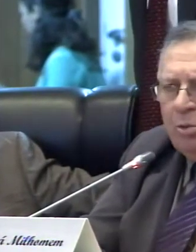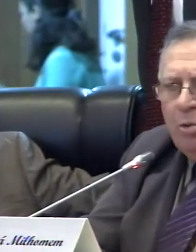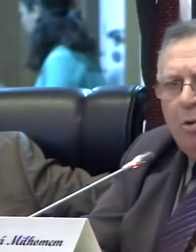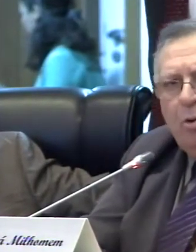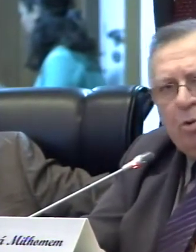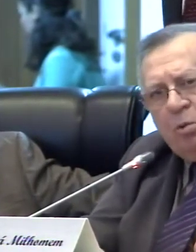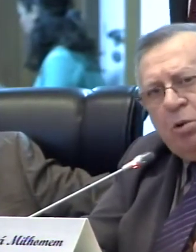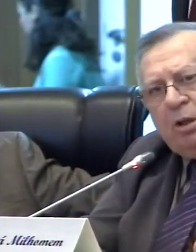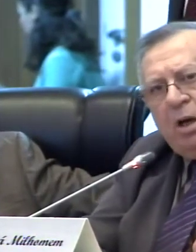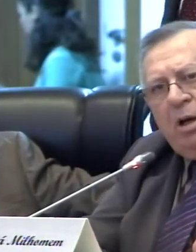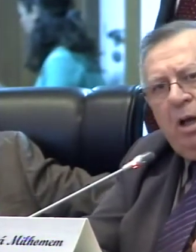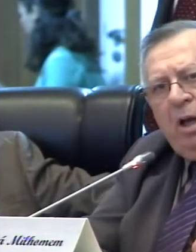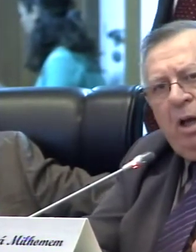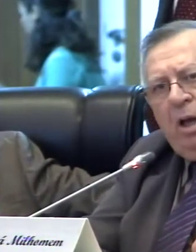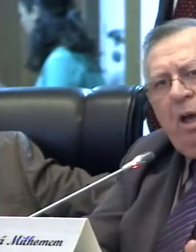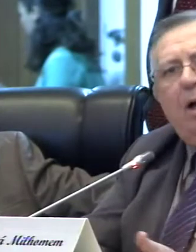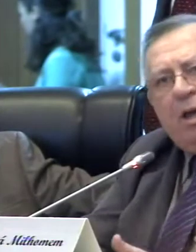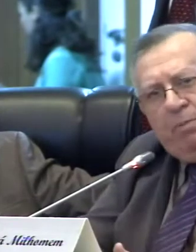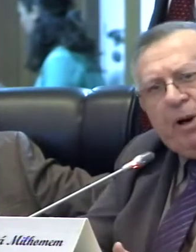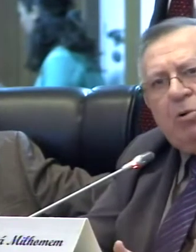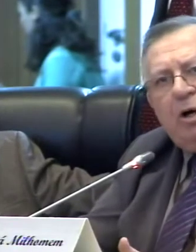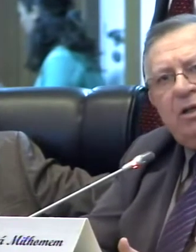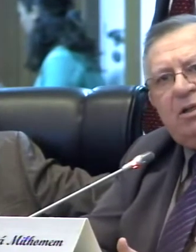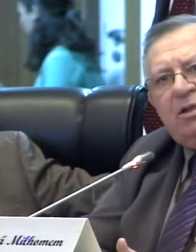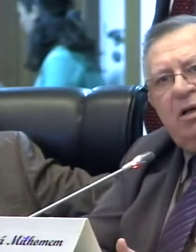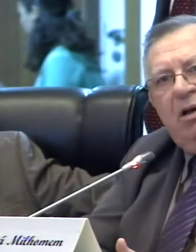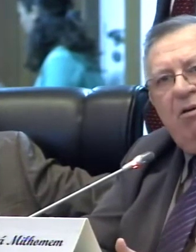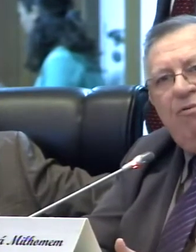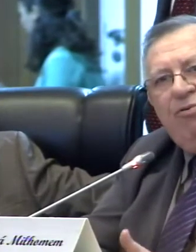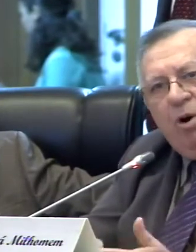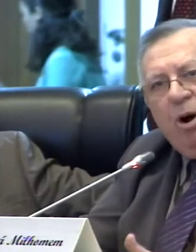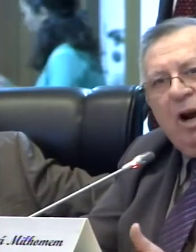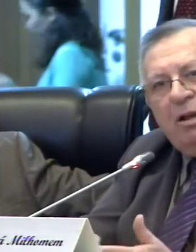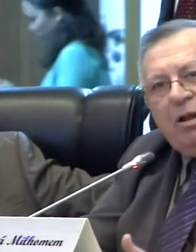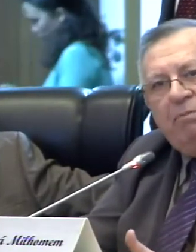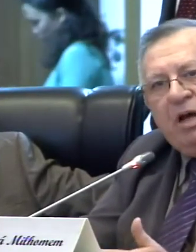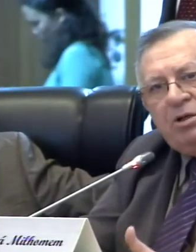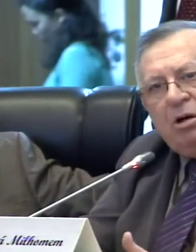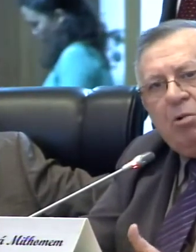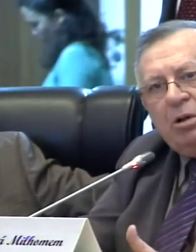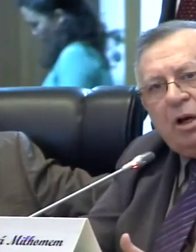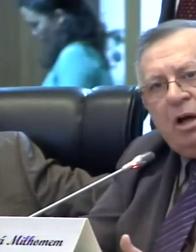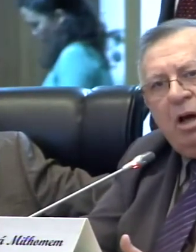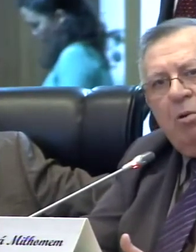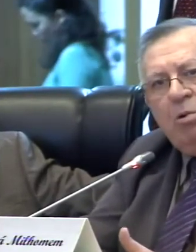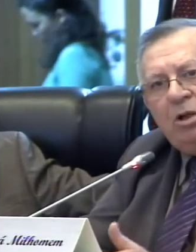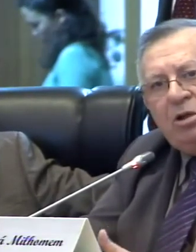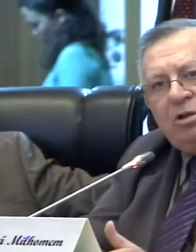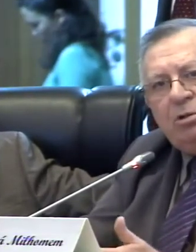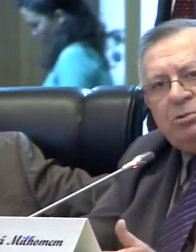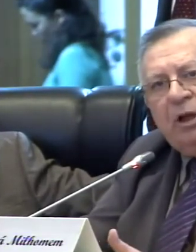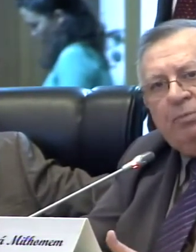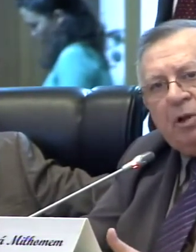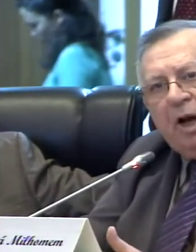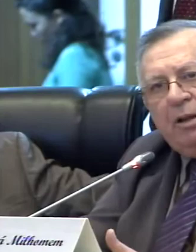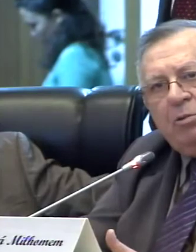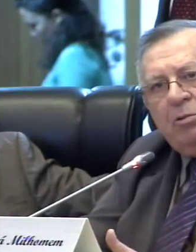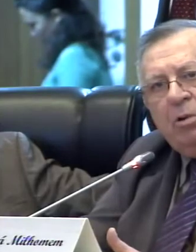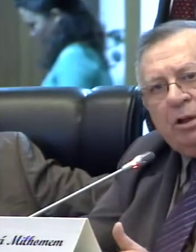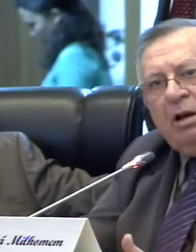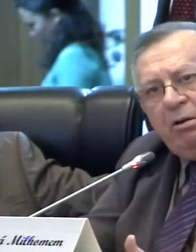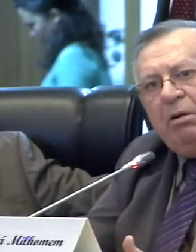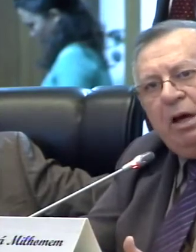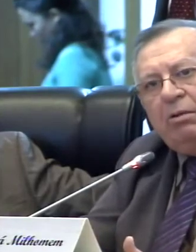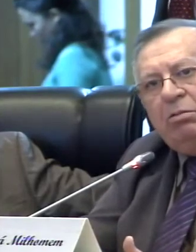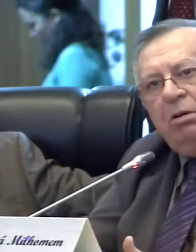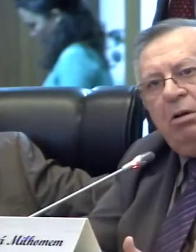é que eu estou contra. E aqui, para nós, violentamente contra o que disse o